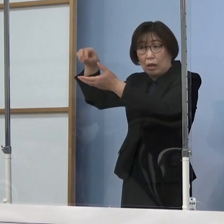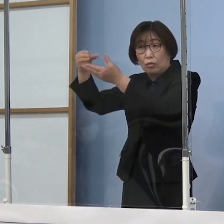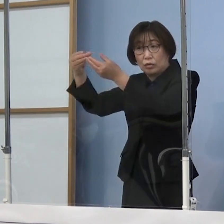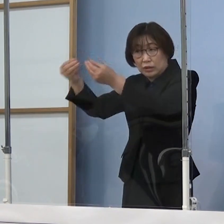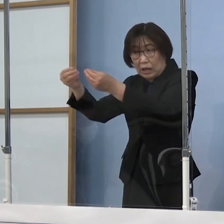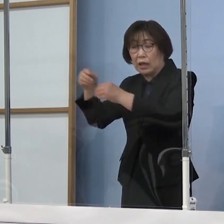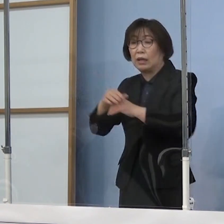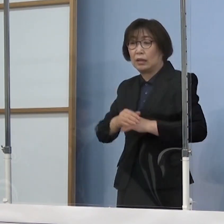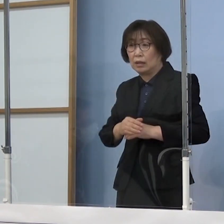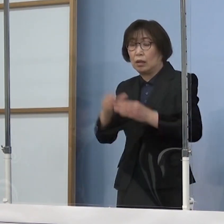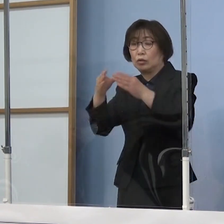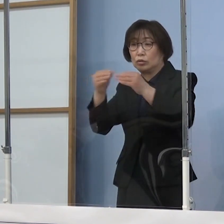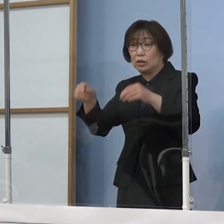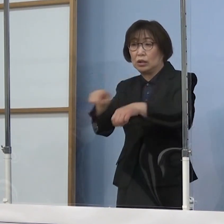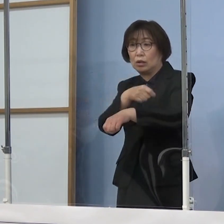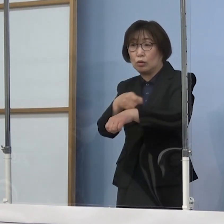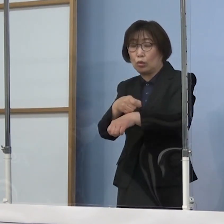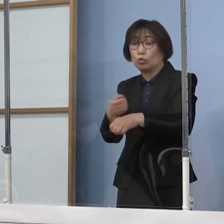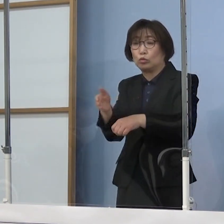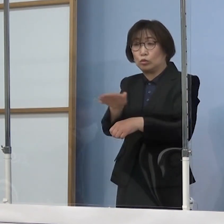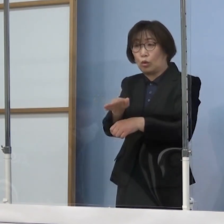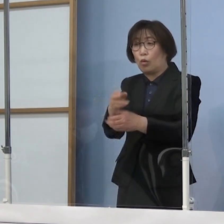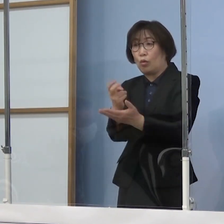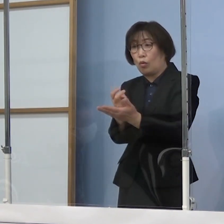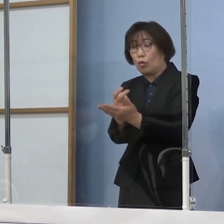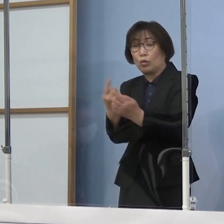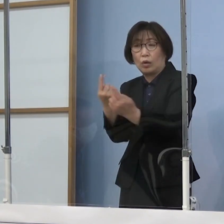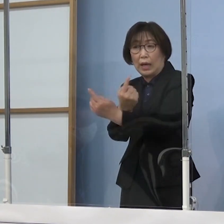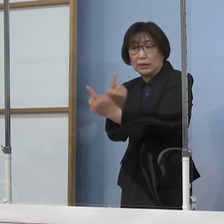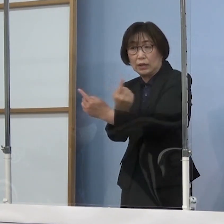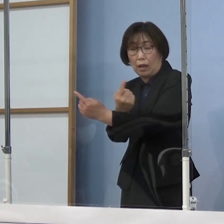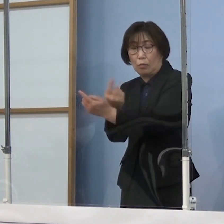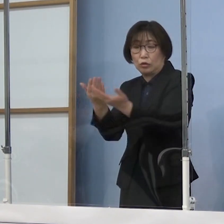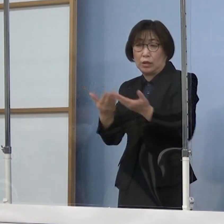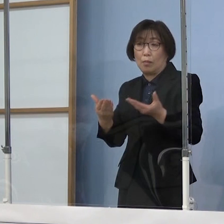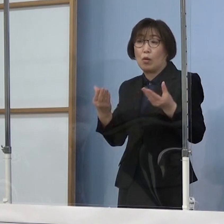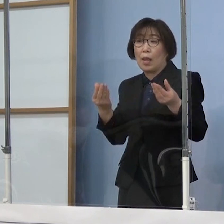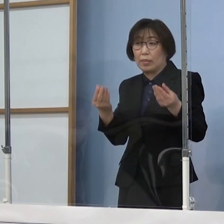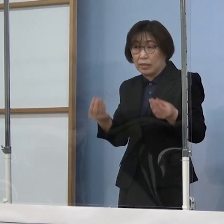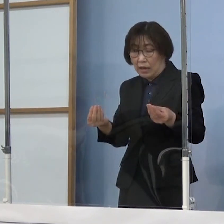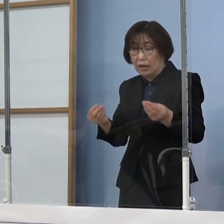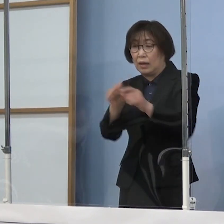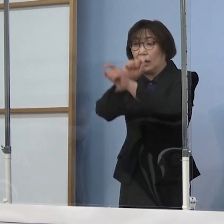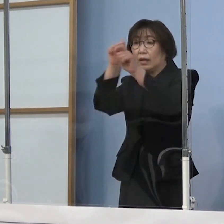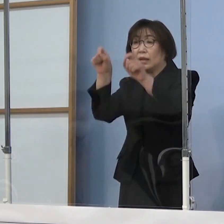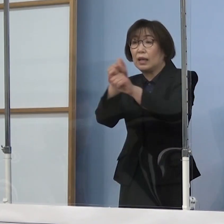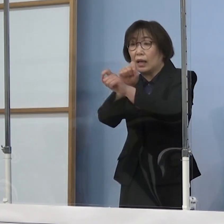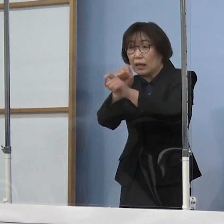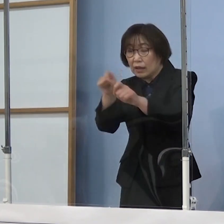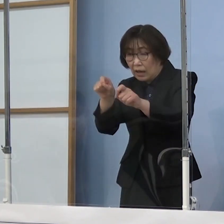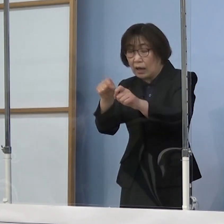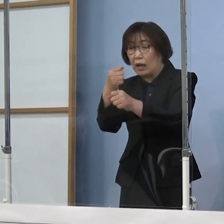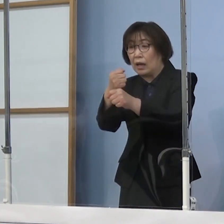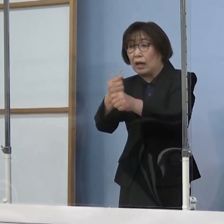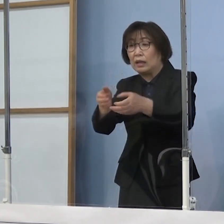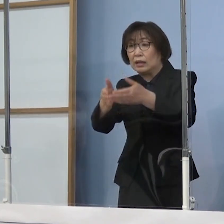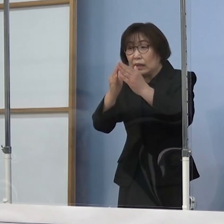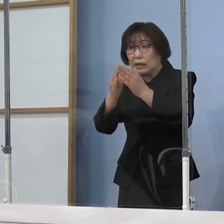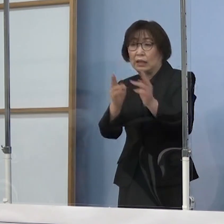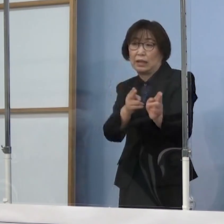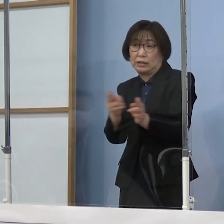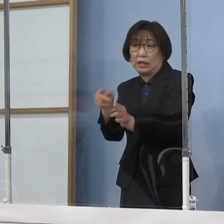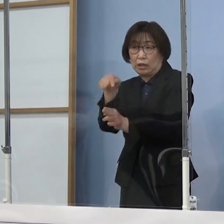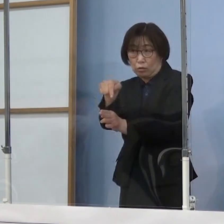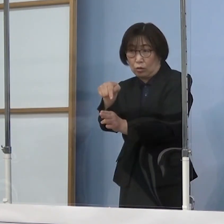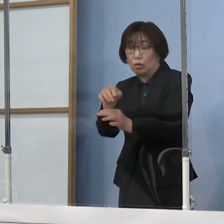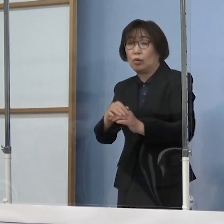に特措法の改正、これが行っていただき、結果として出来上がった制度、そして緊急